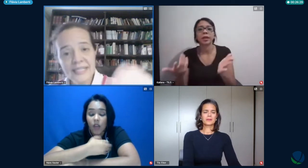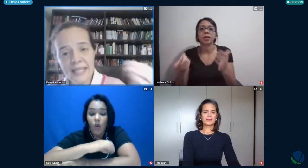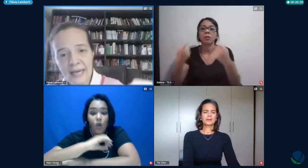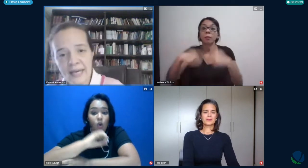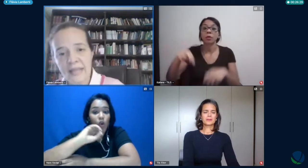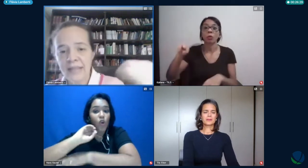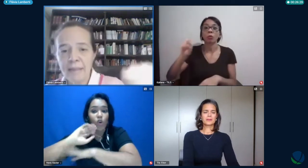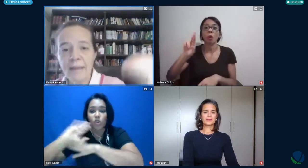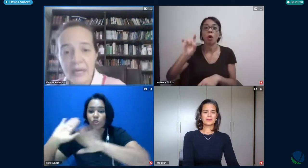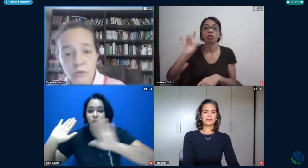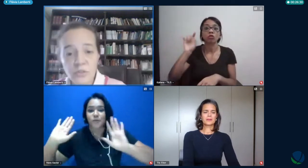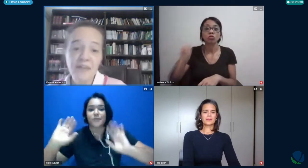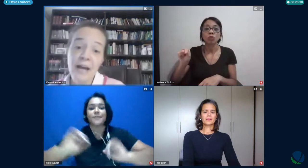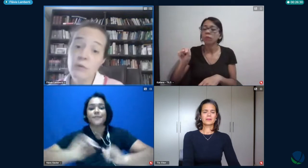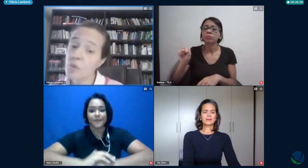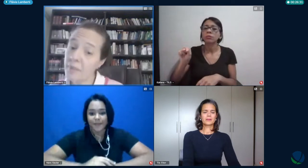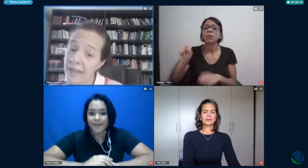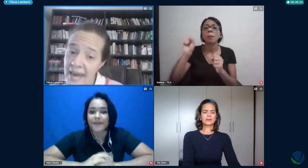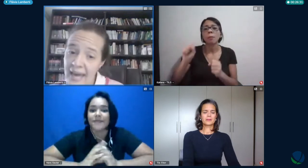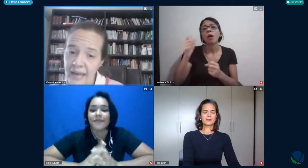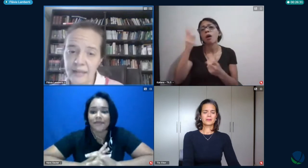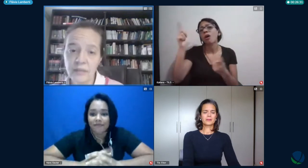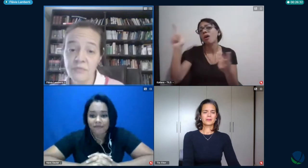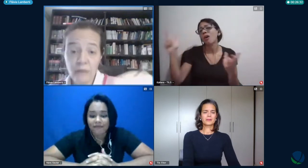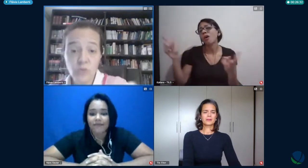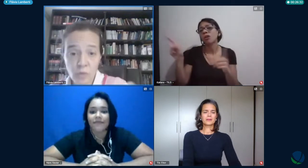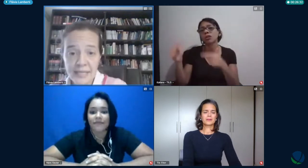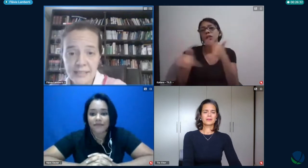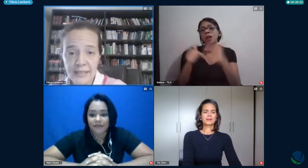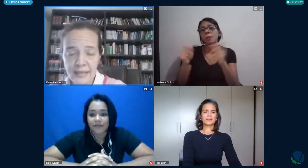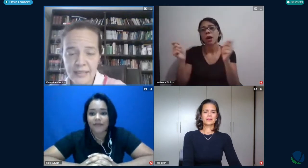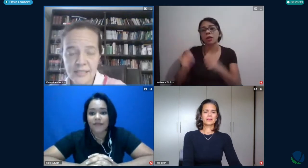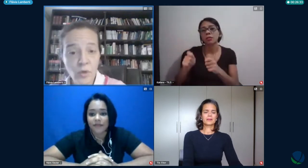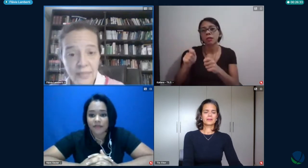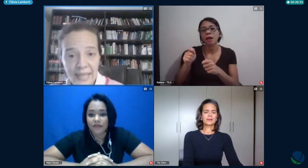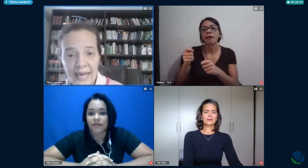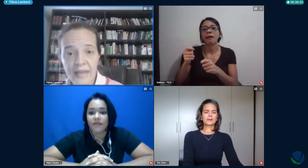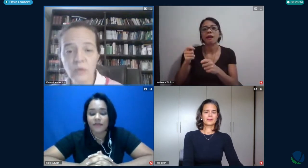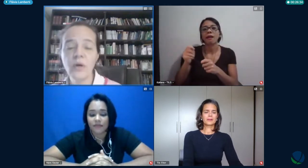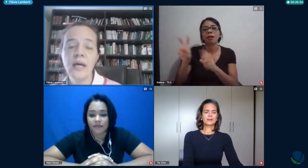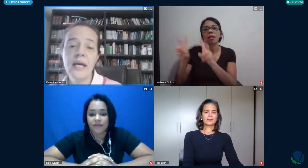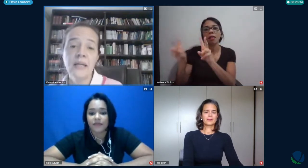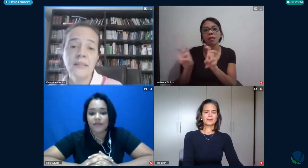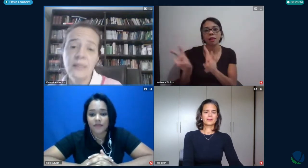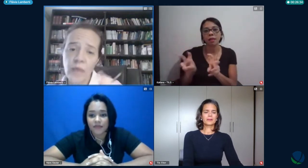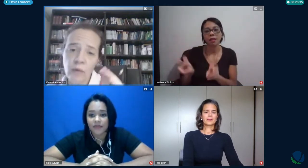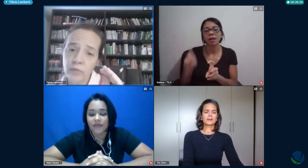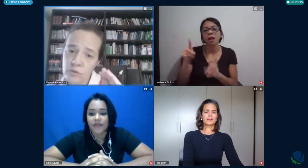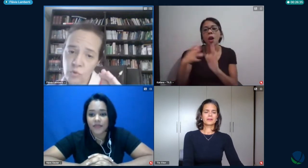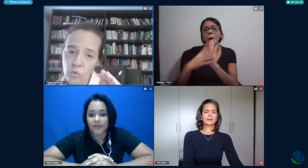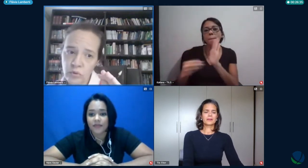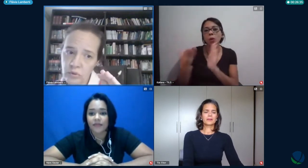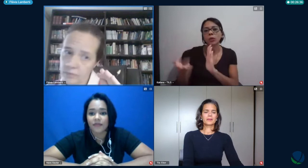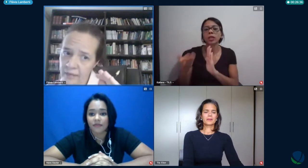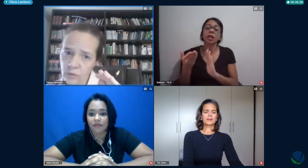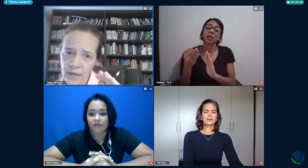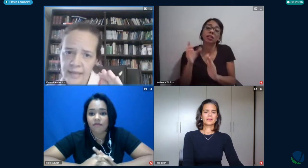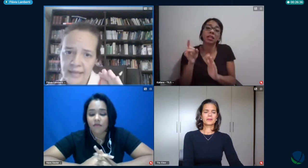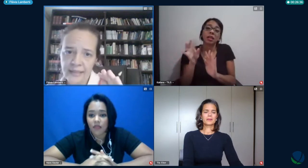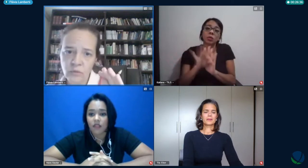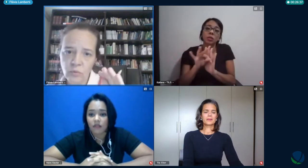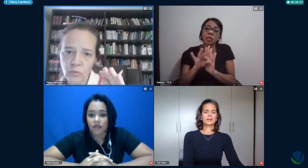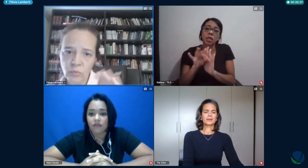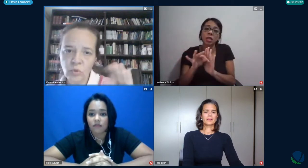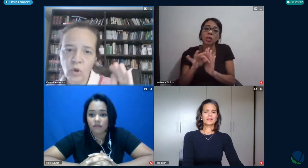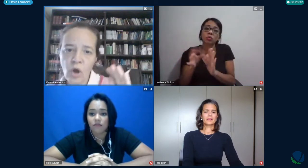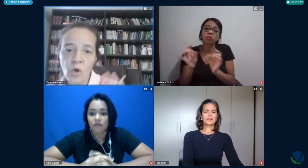pode trazer trabalhos que falam sobre ela, que falam sobre esse modelo. É um texto, né, não é